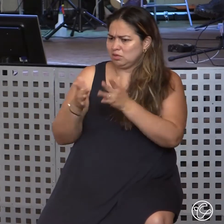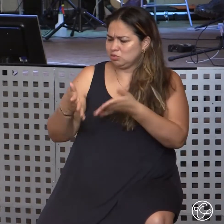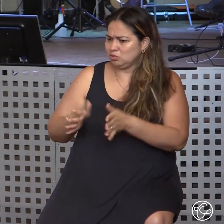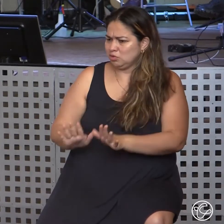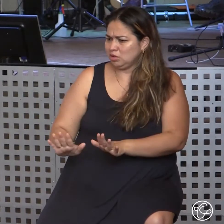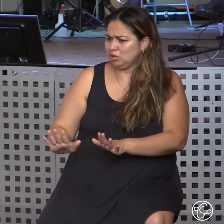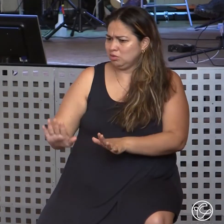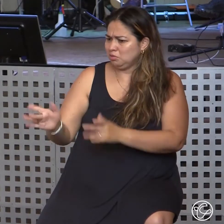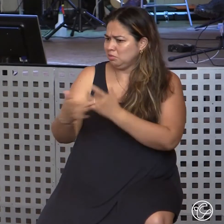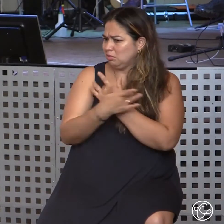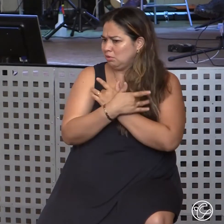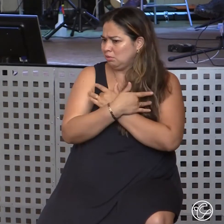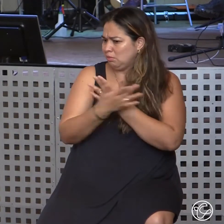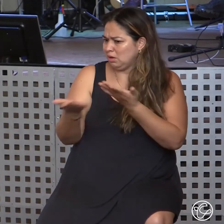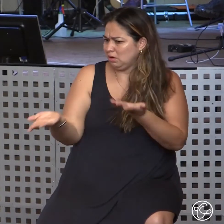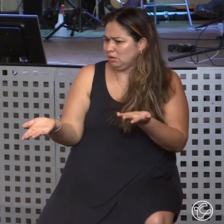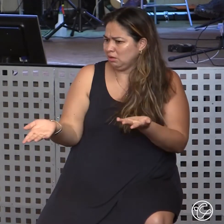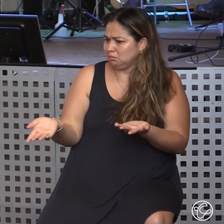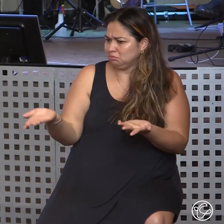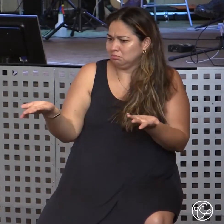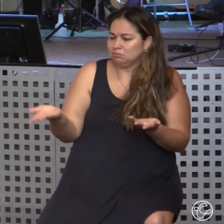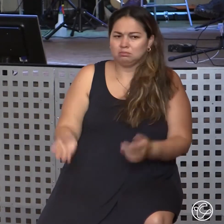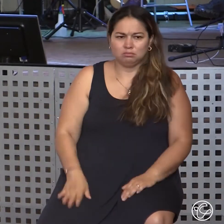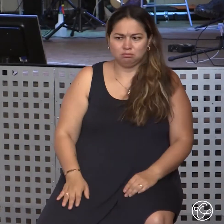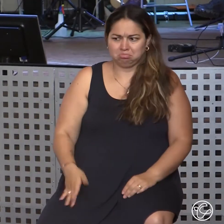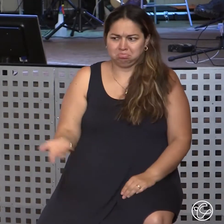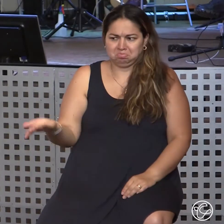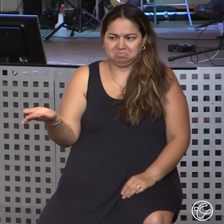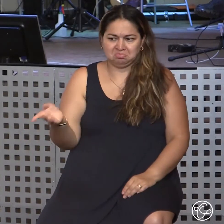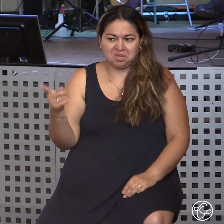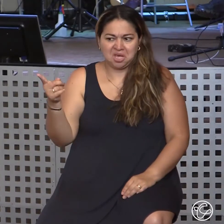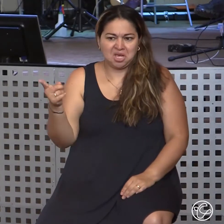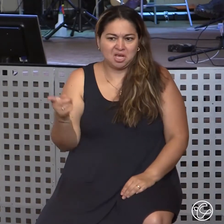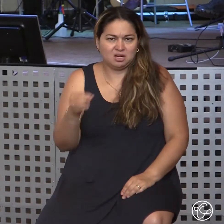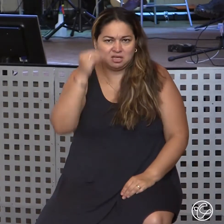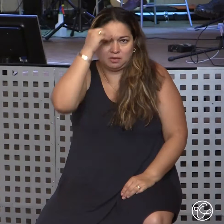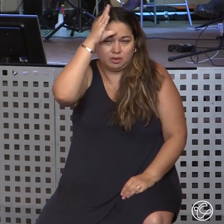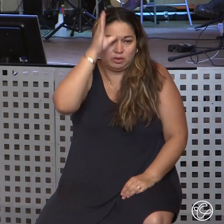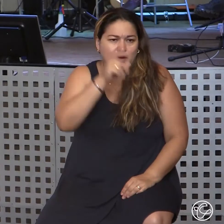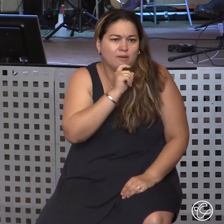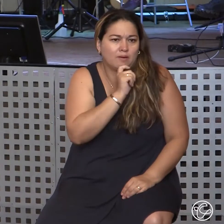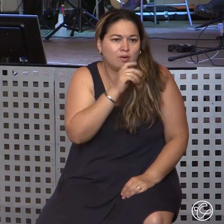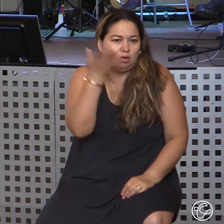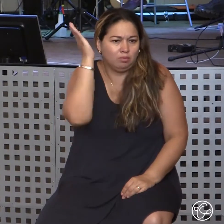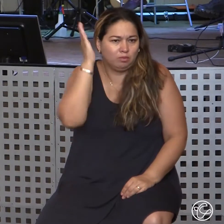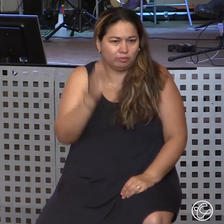salido? Y eso es deshonra. Ahora verás que lo dice.